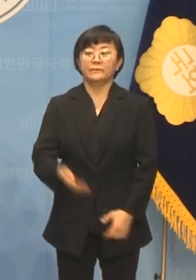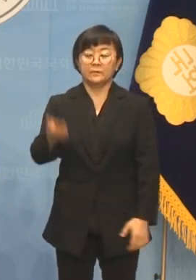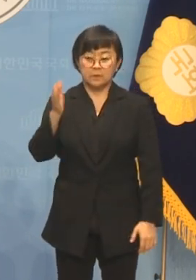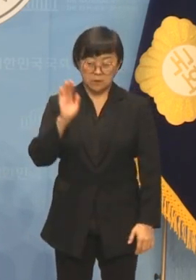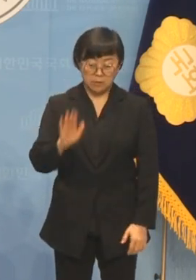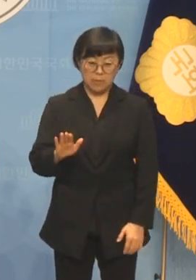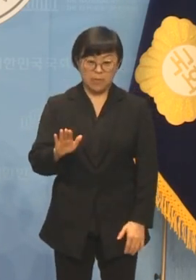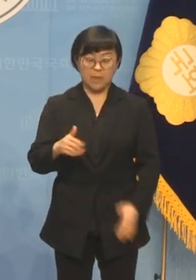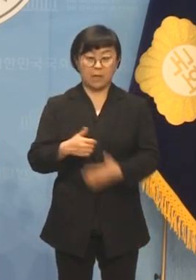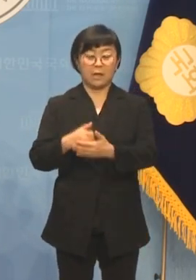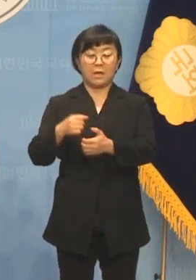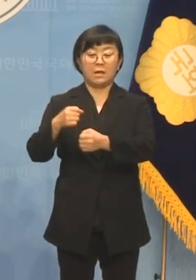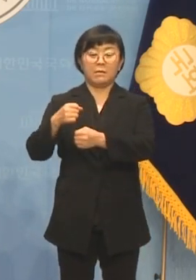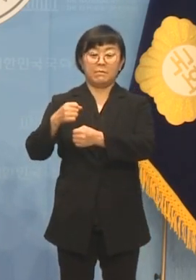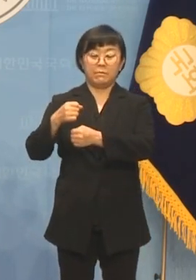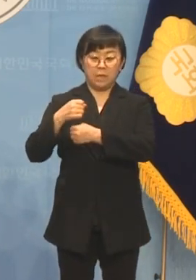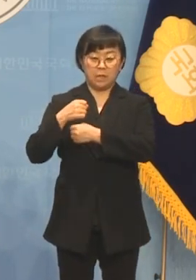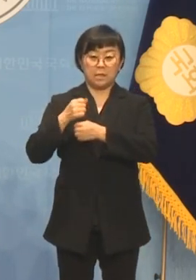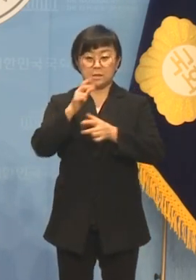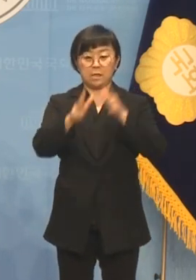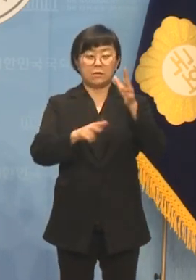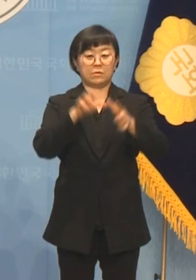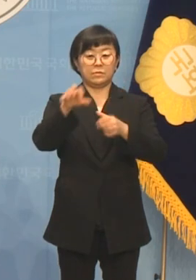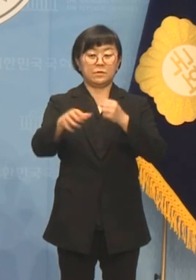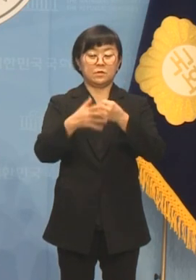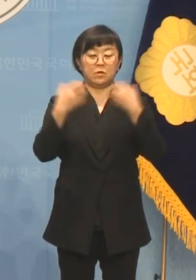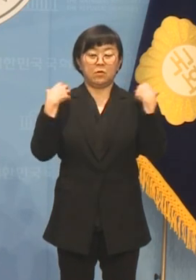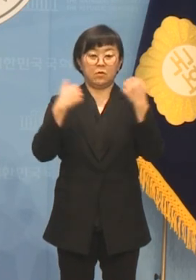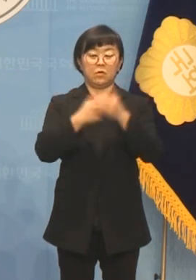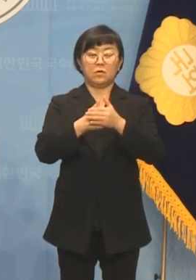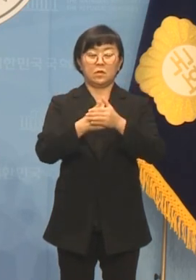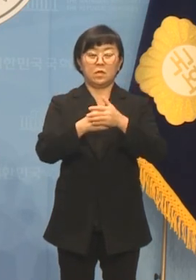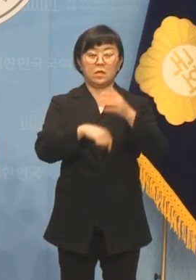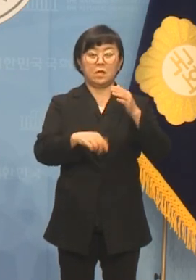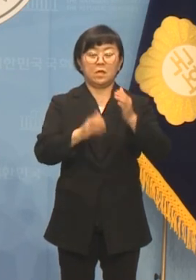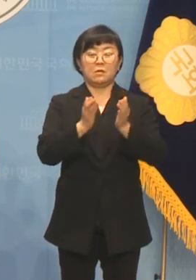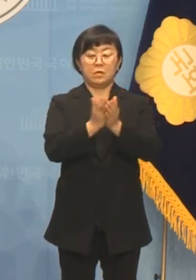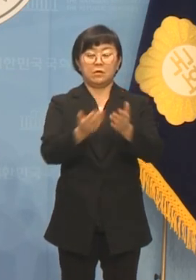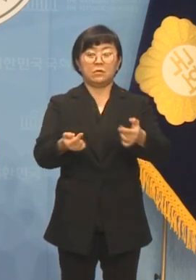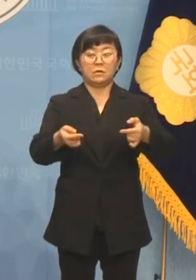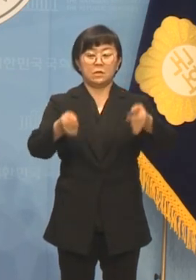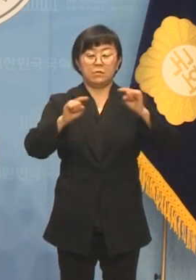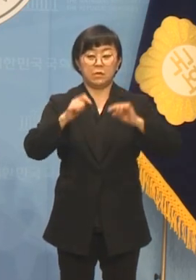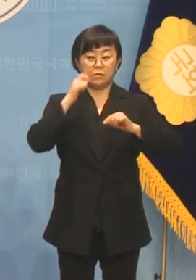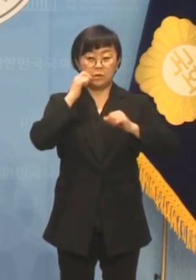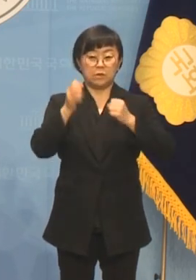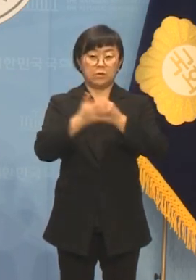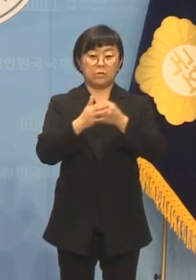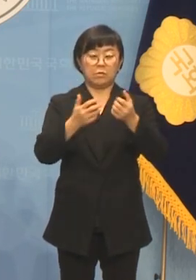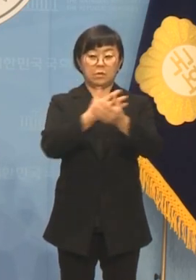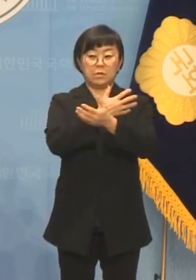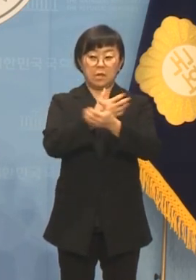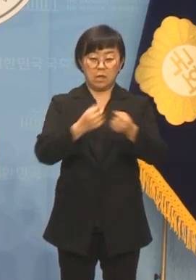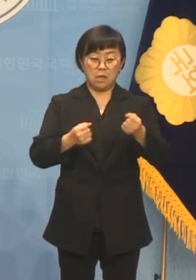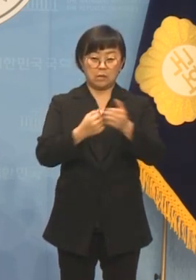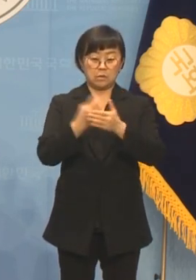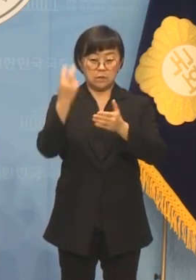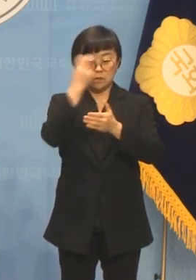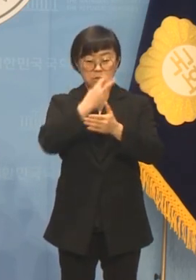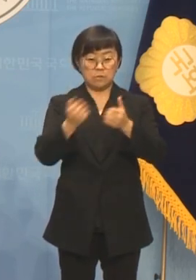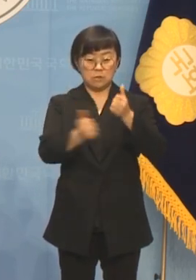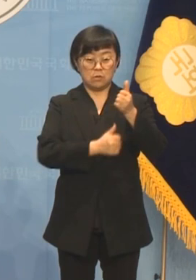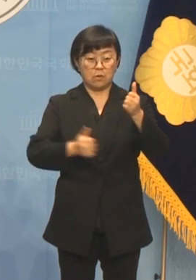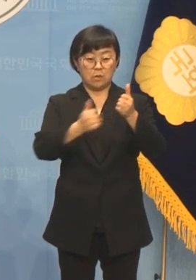그런데 방위사업청이 현대중공업이 함정사업에 참여하지 못하게끔 계약심의위원회를